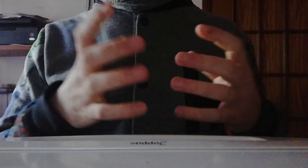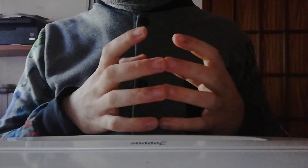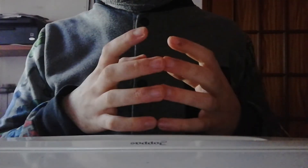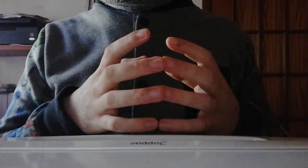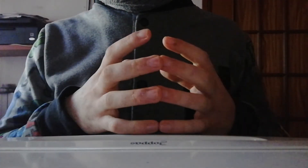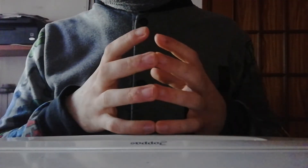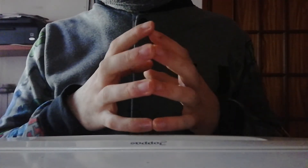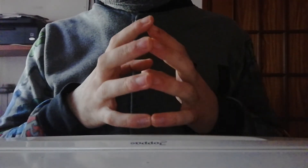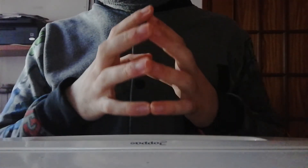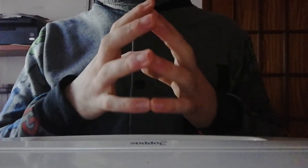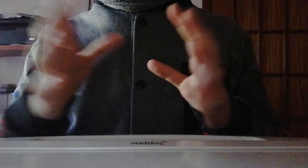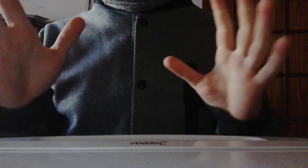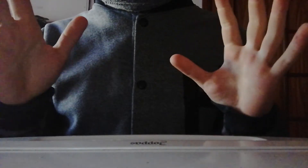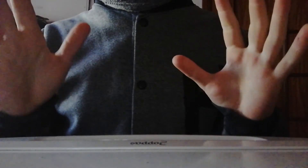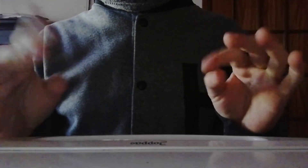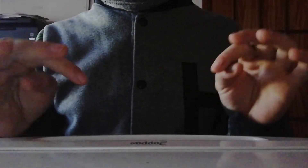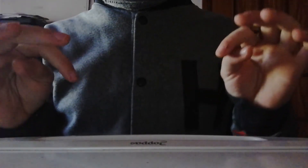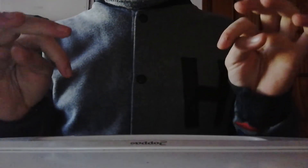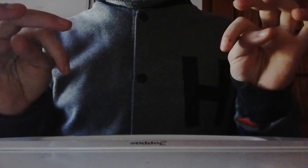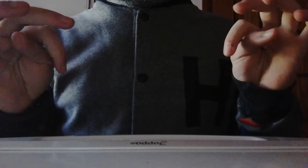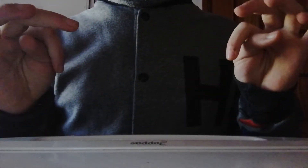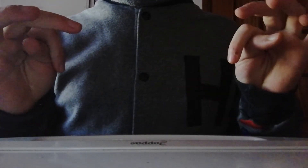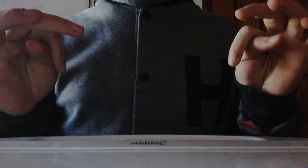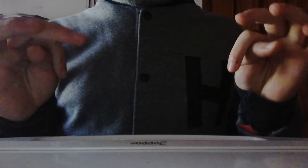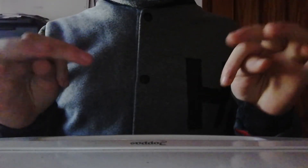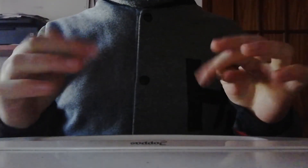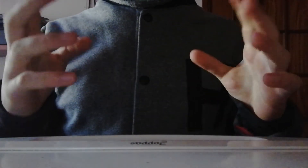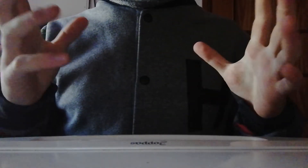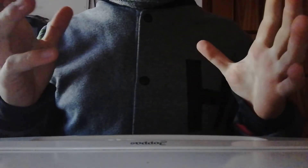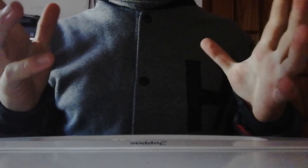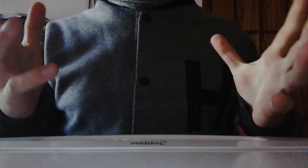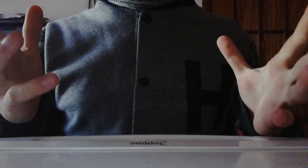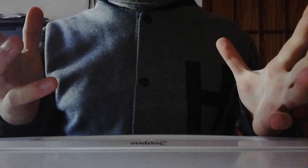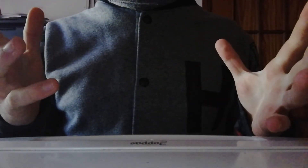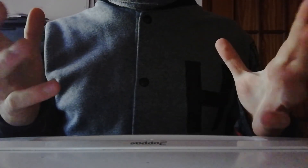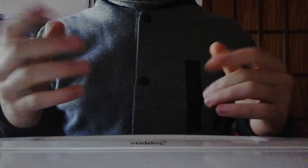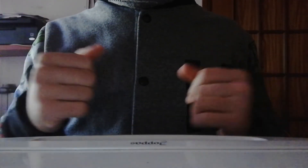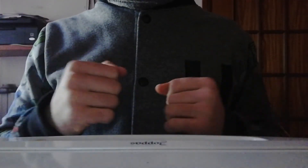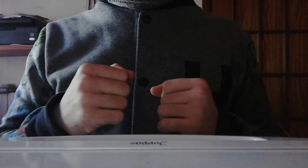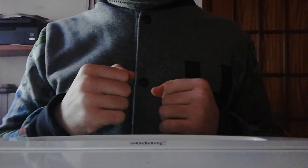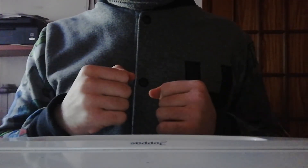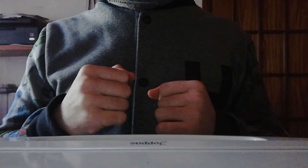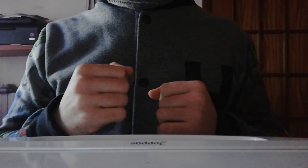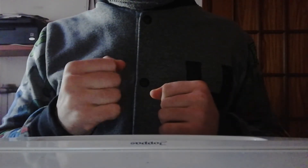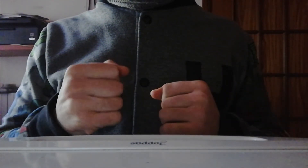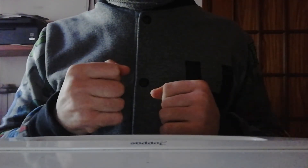ci sono parole forte non dico che sono parolacce però a